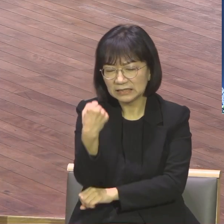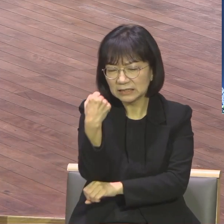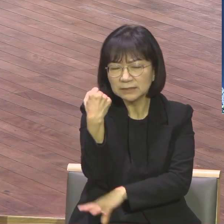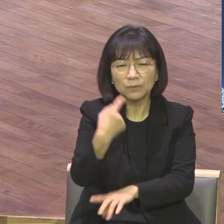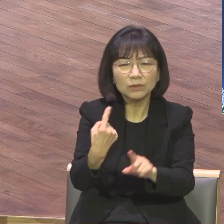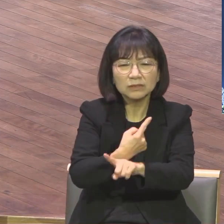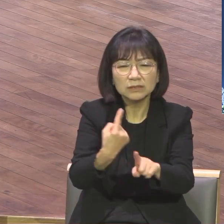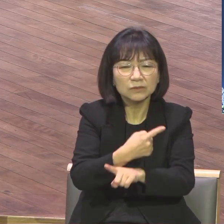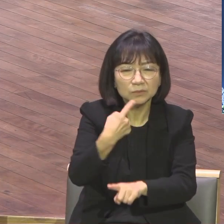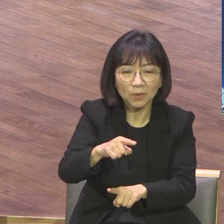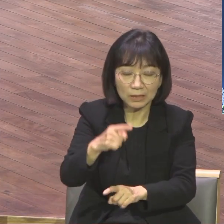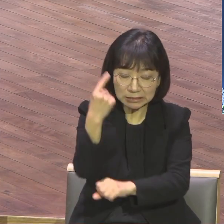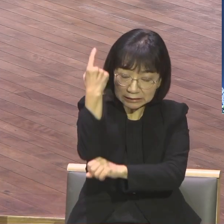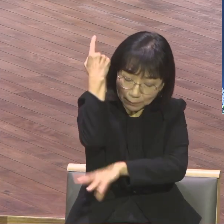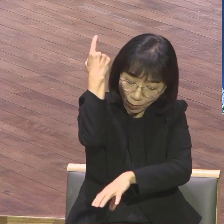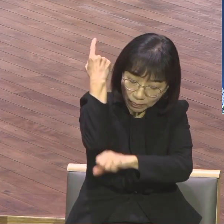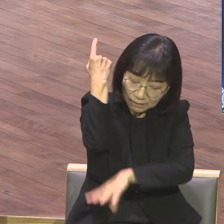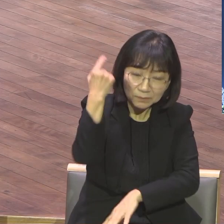죄 문제예요. 죄 문제.